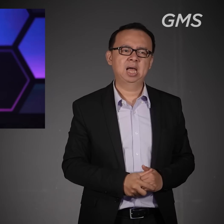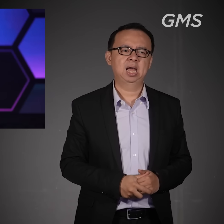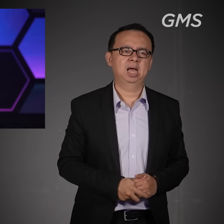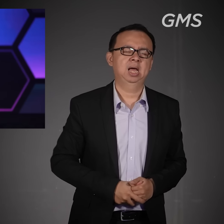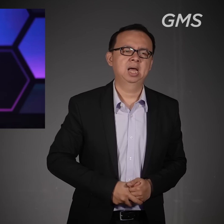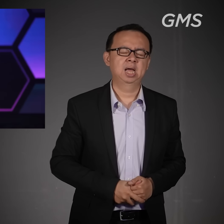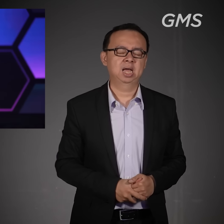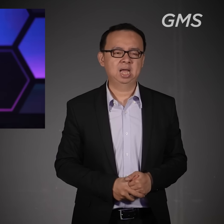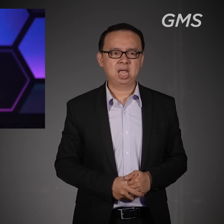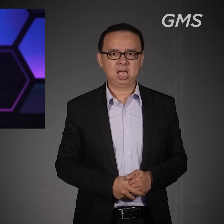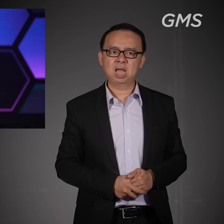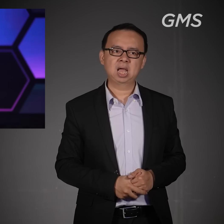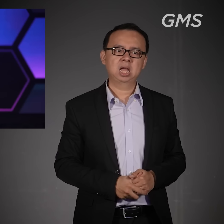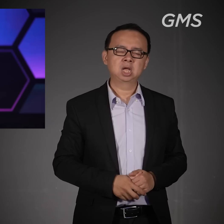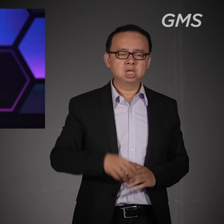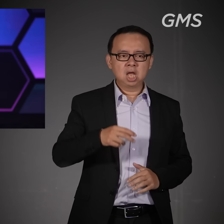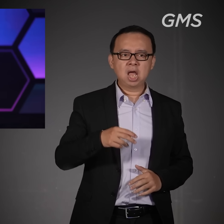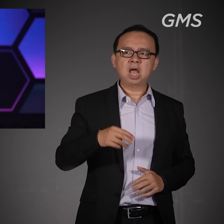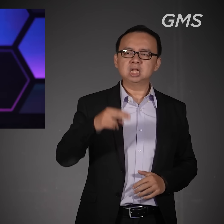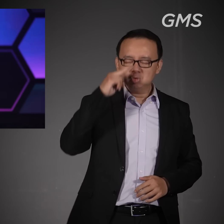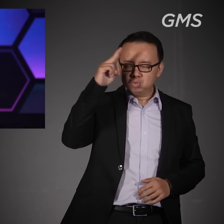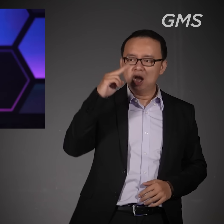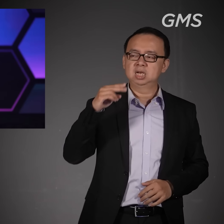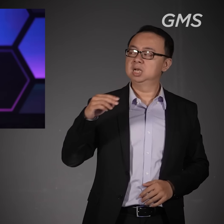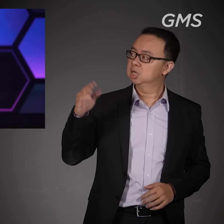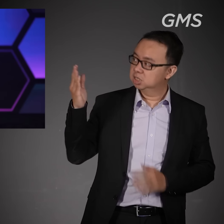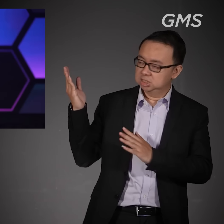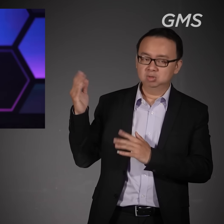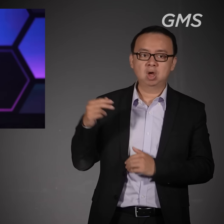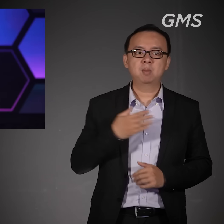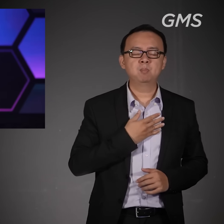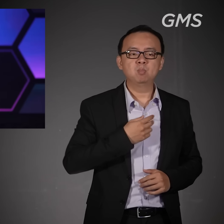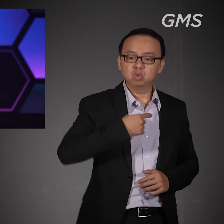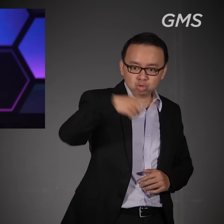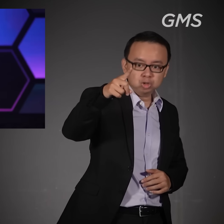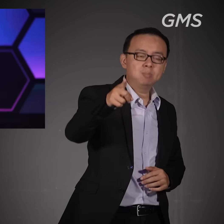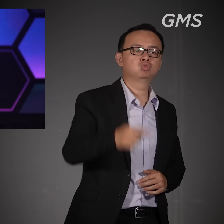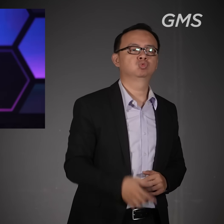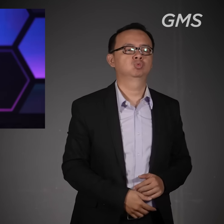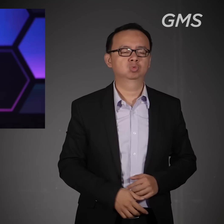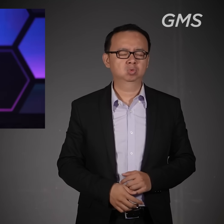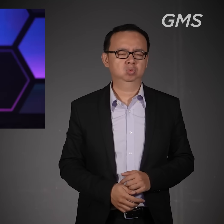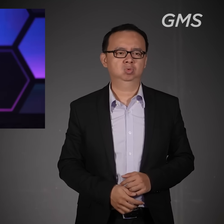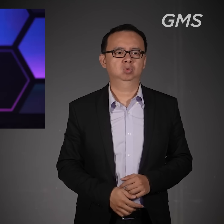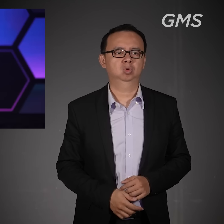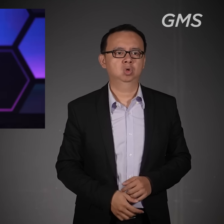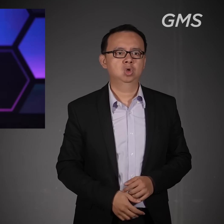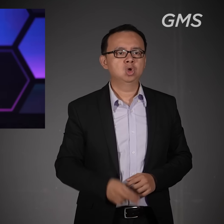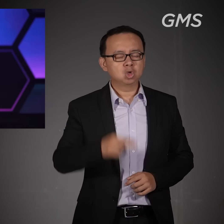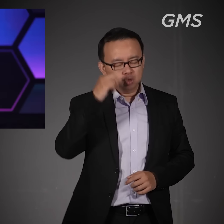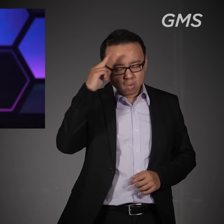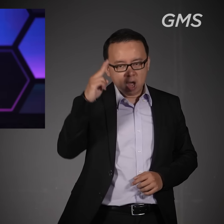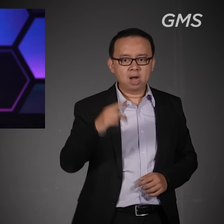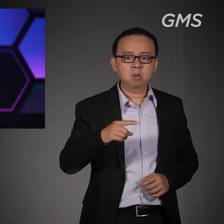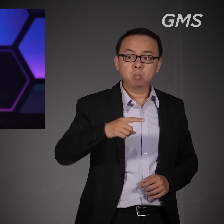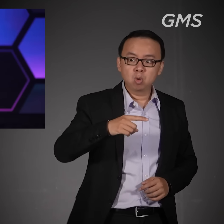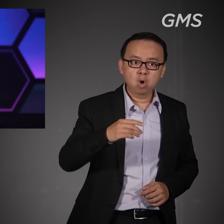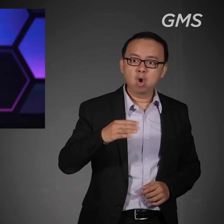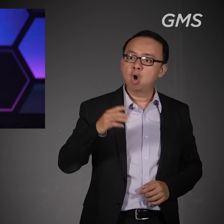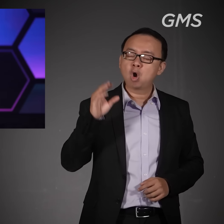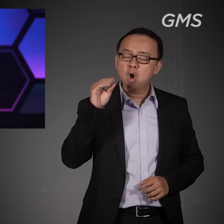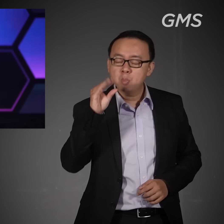Aku mengutus kamu. Demikian pula onsite jalan ini juga utusan. Bahwa Tuhan mengutus gereja kita